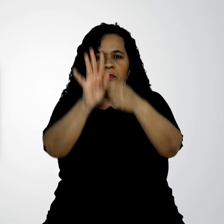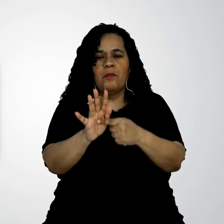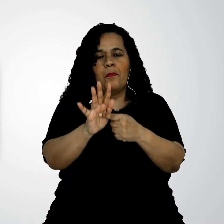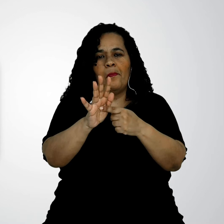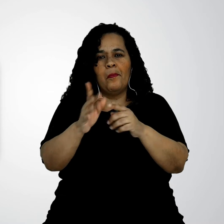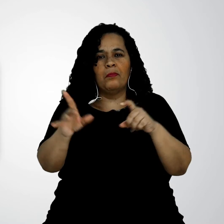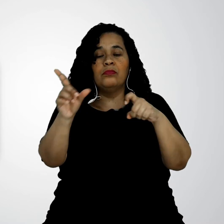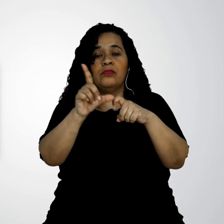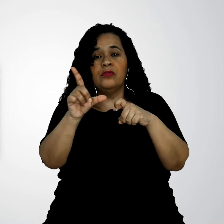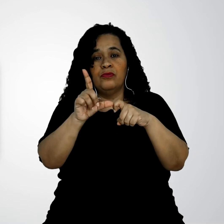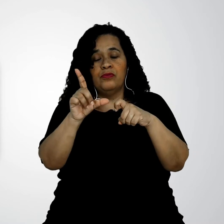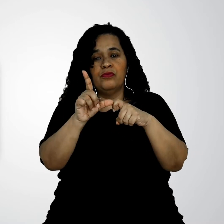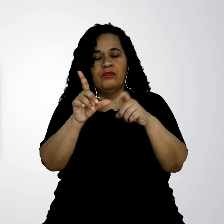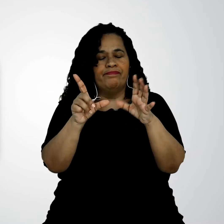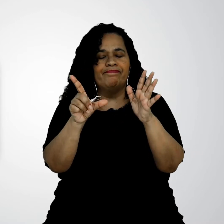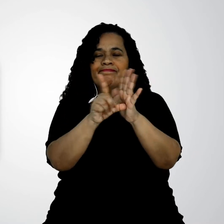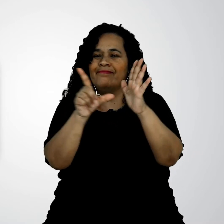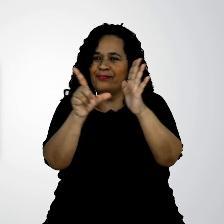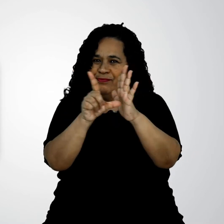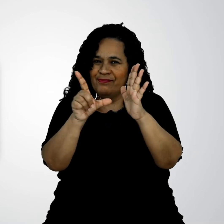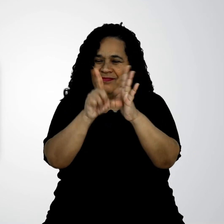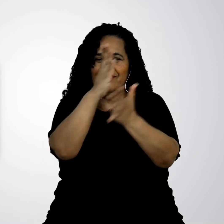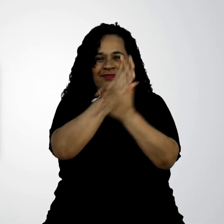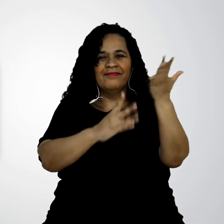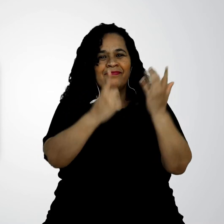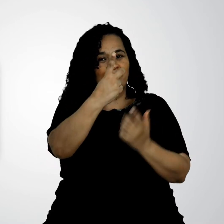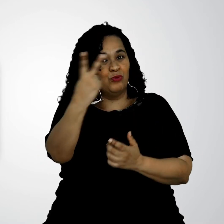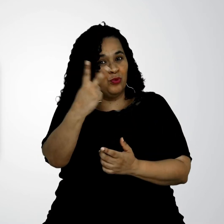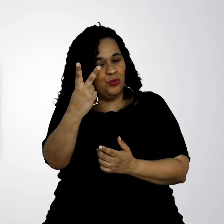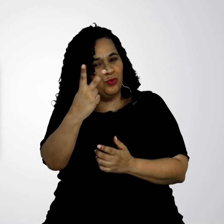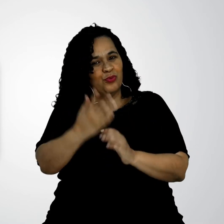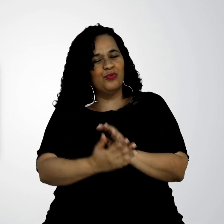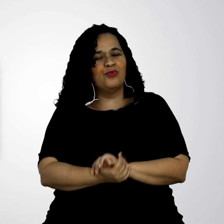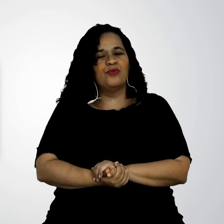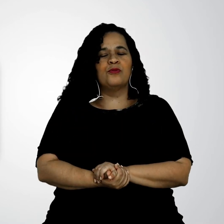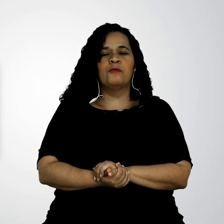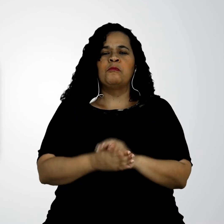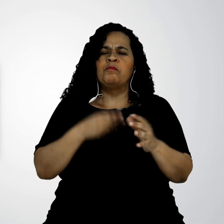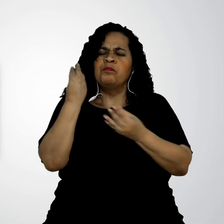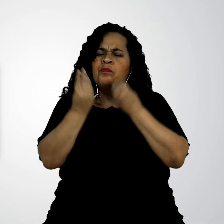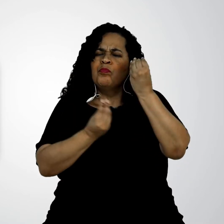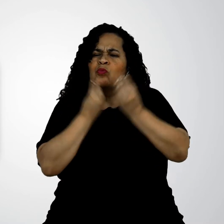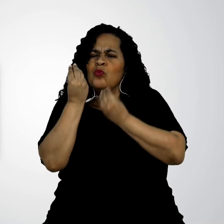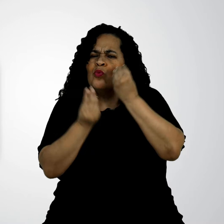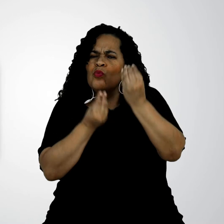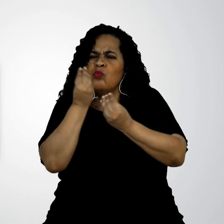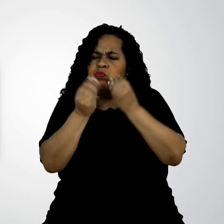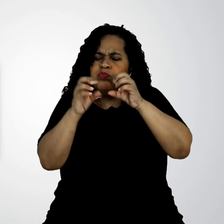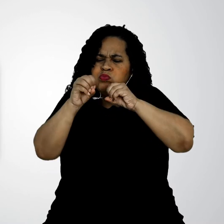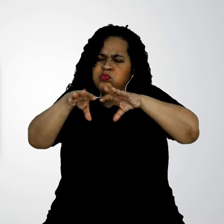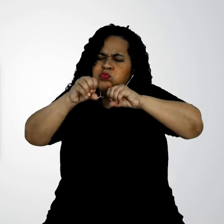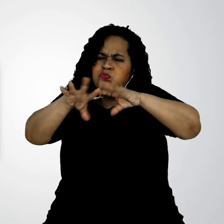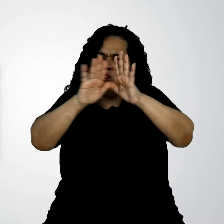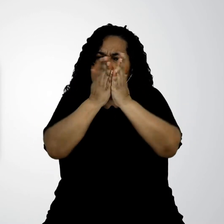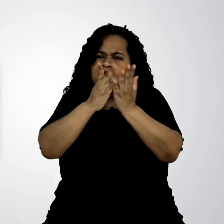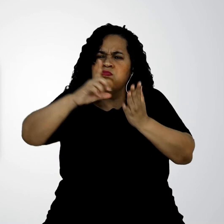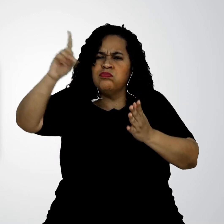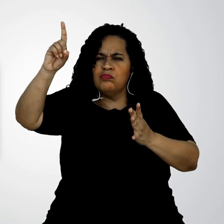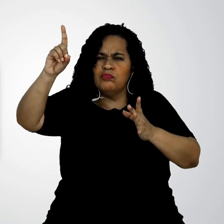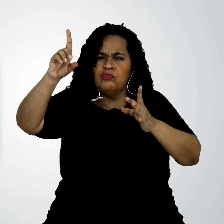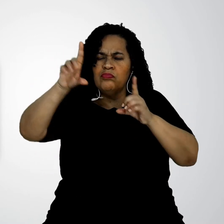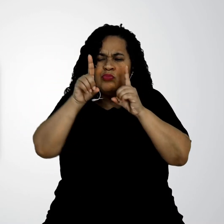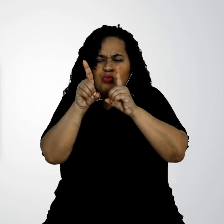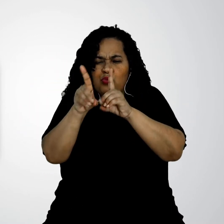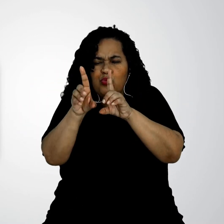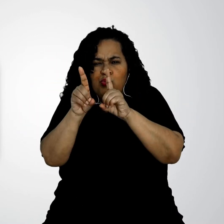e Levítico 12 e o comentário, como é o ensino bíblico a respeito da doutrina